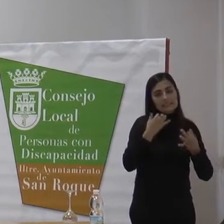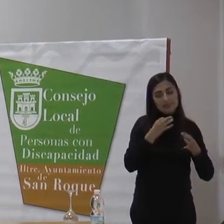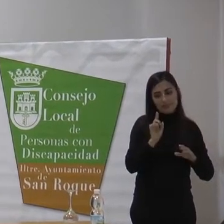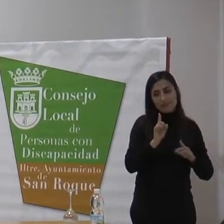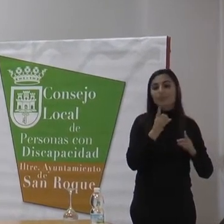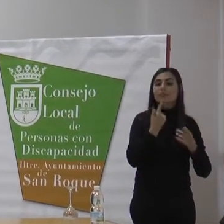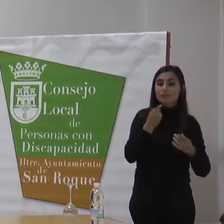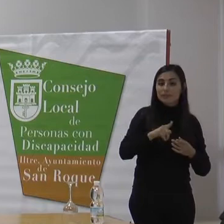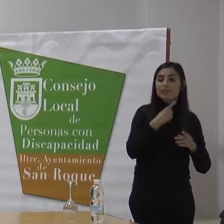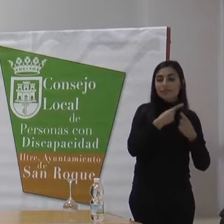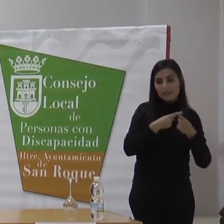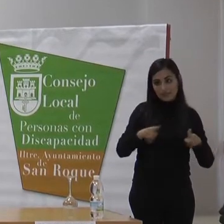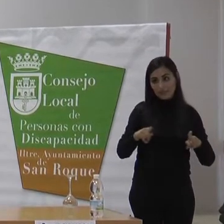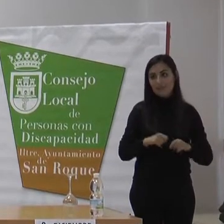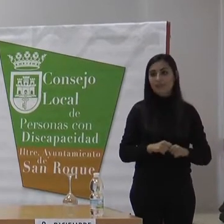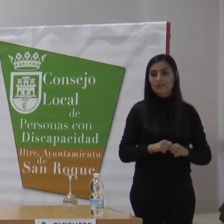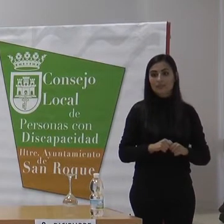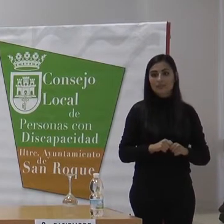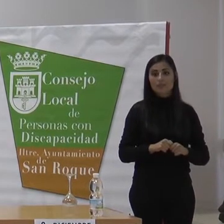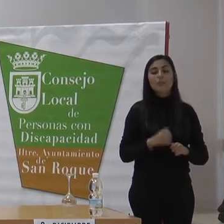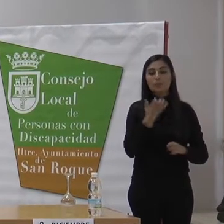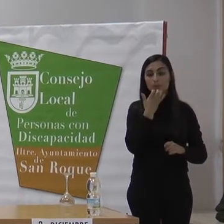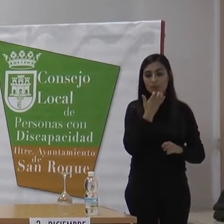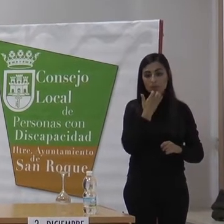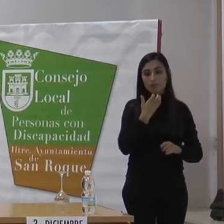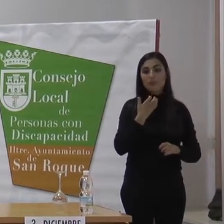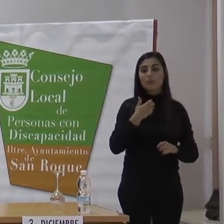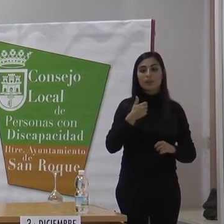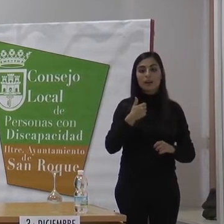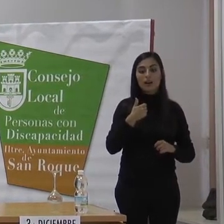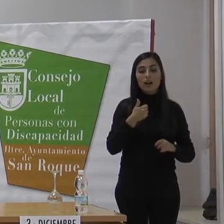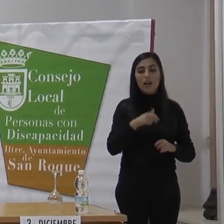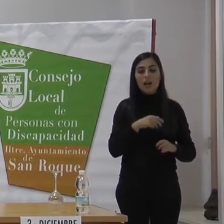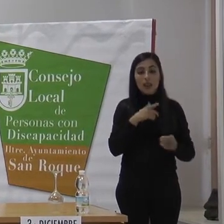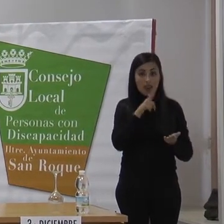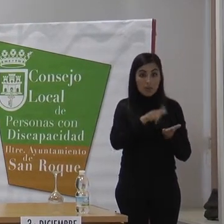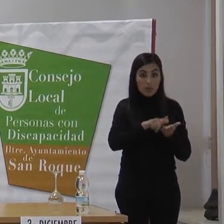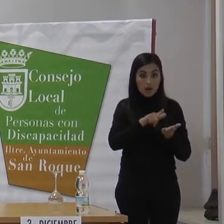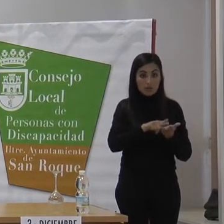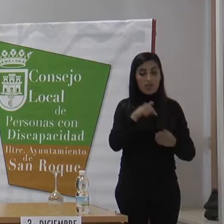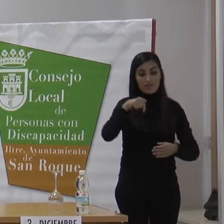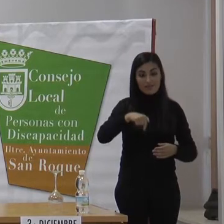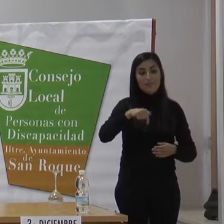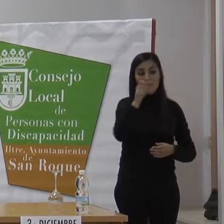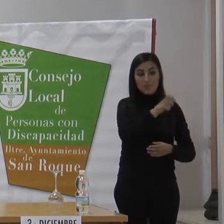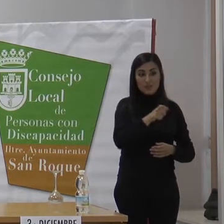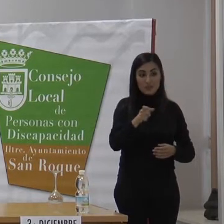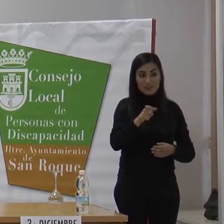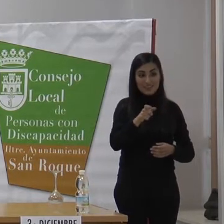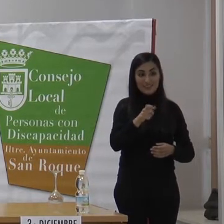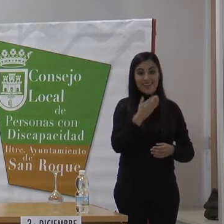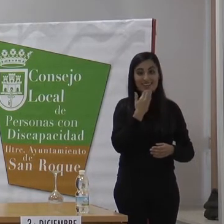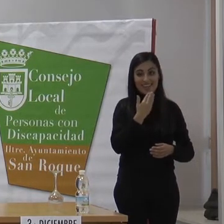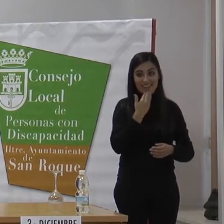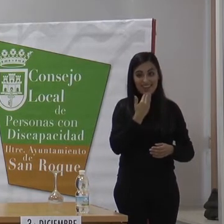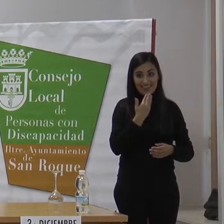los Gobernadores y otro al Centro de Salud de Taraguilla, un plan de eliminación de barreras arquitectónicas ahora en